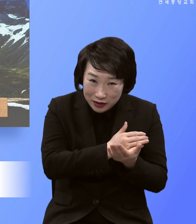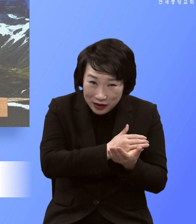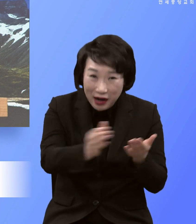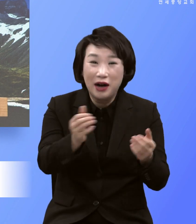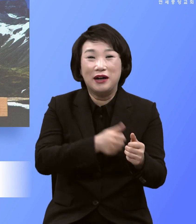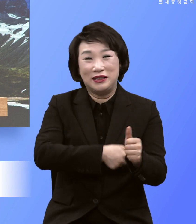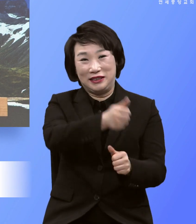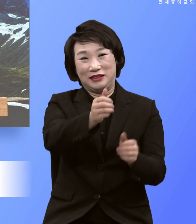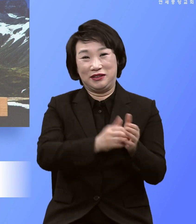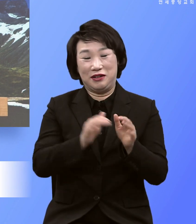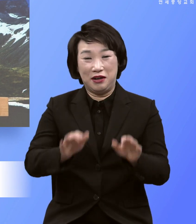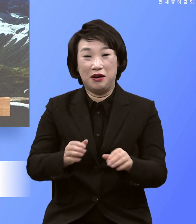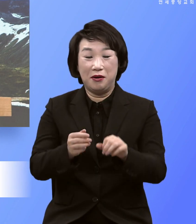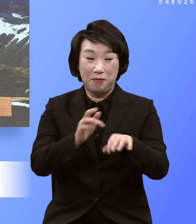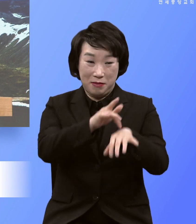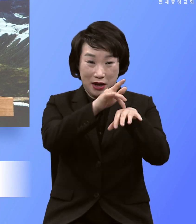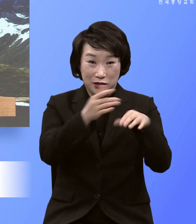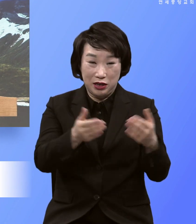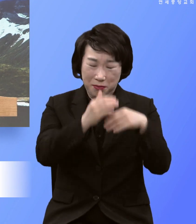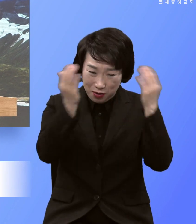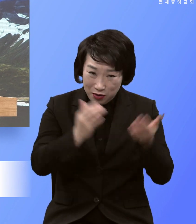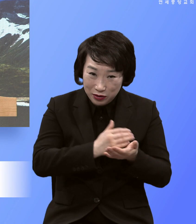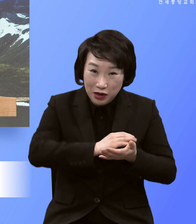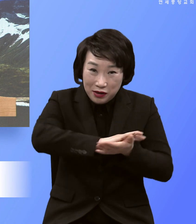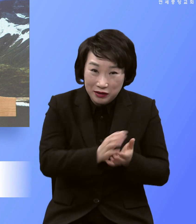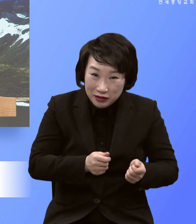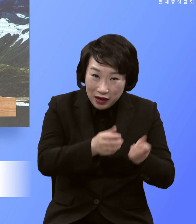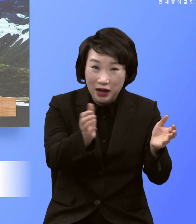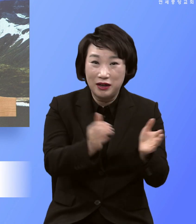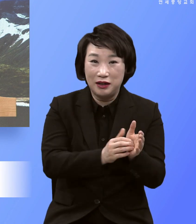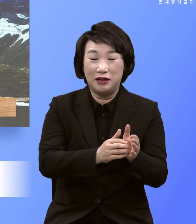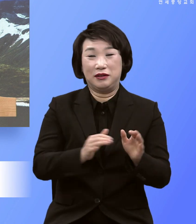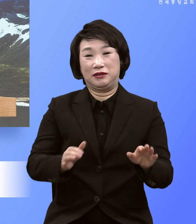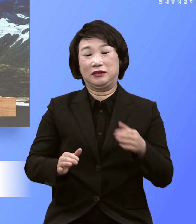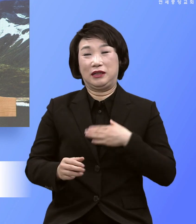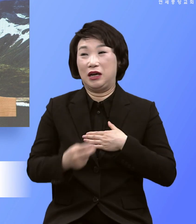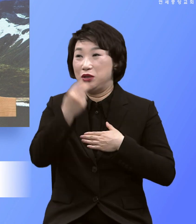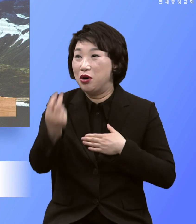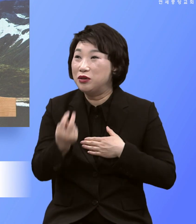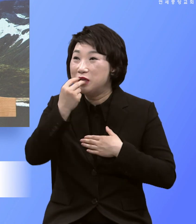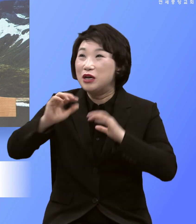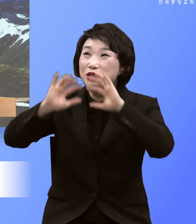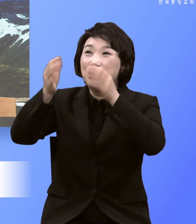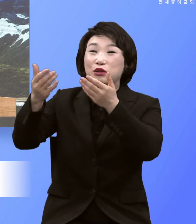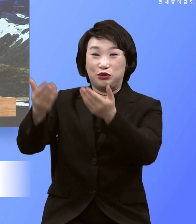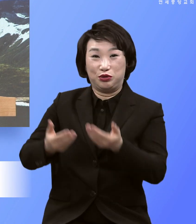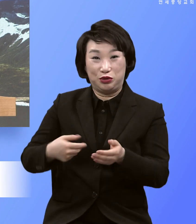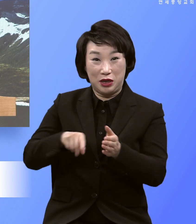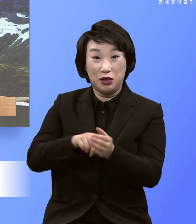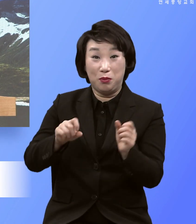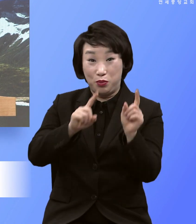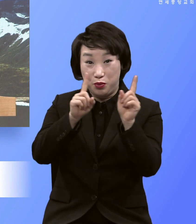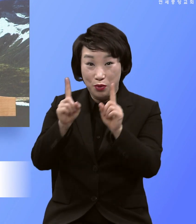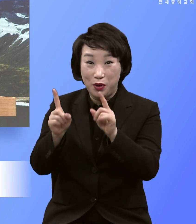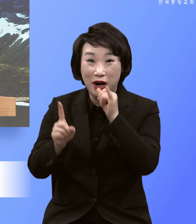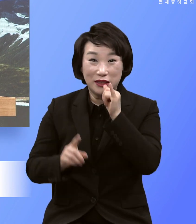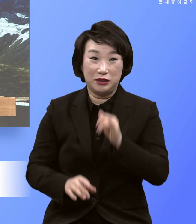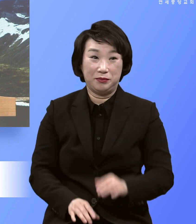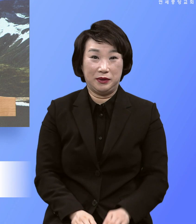파괴해버리고 마귀를 멸하시고 내게 영생과 천국을 주시려고 부활하셨다.